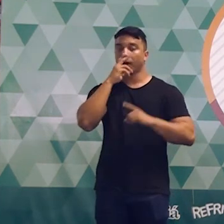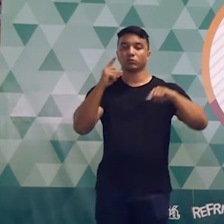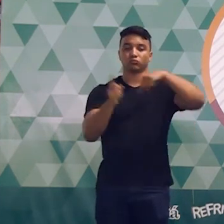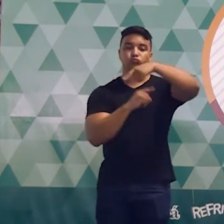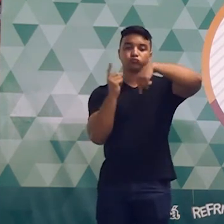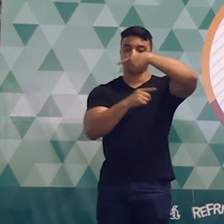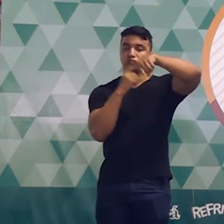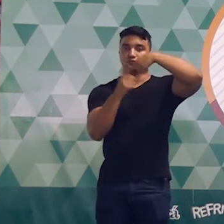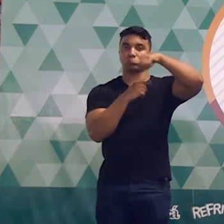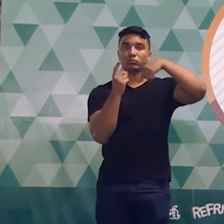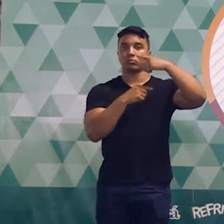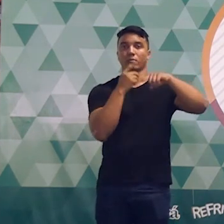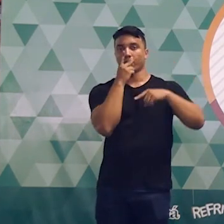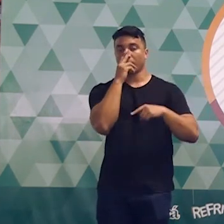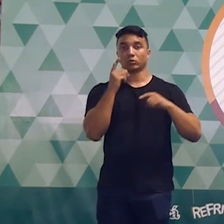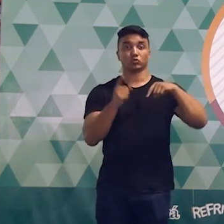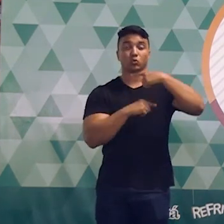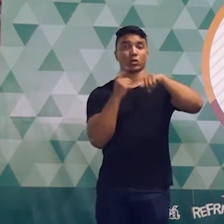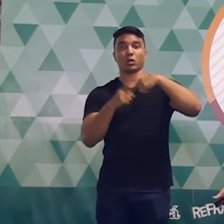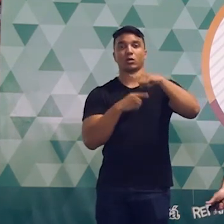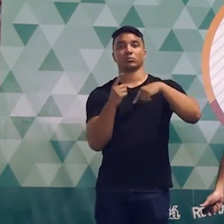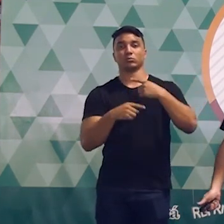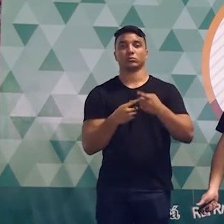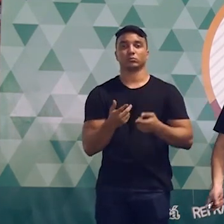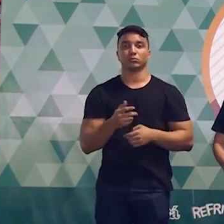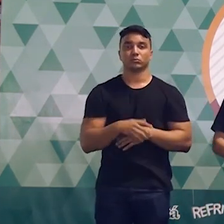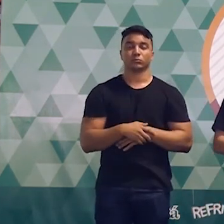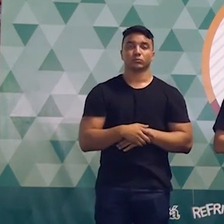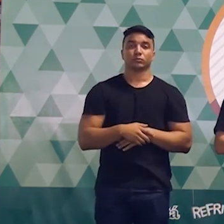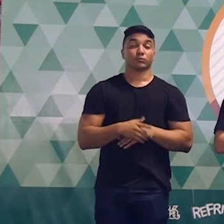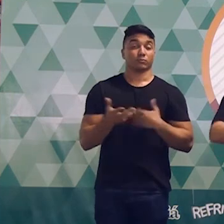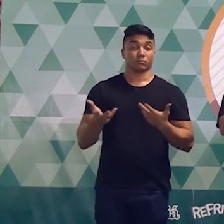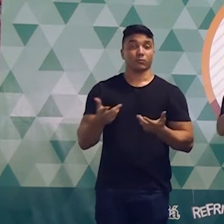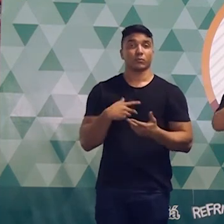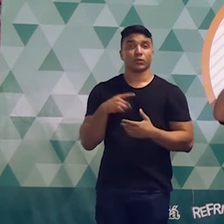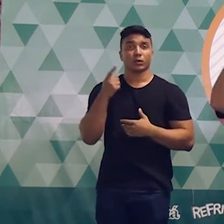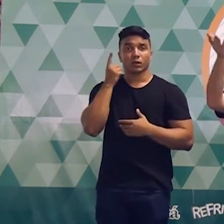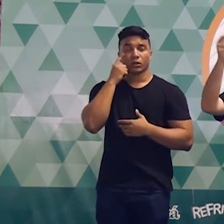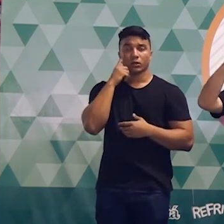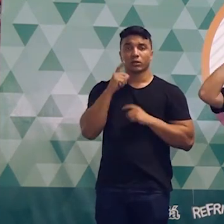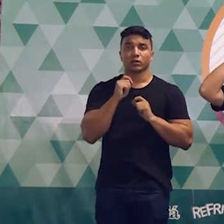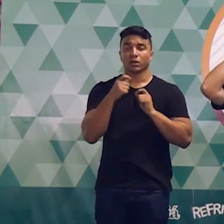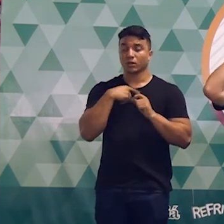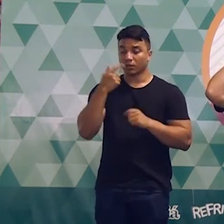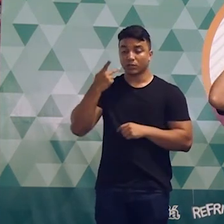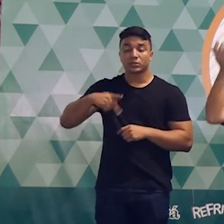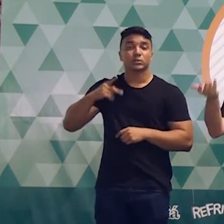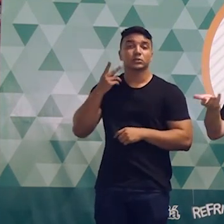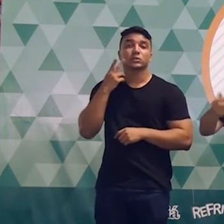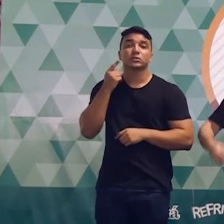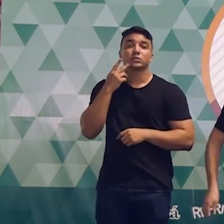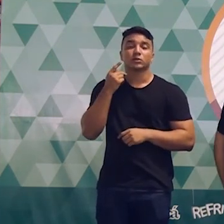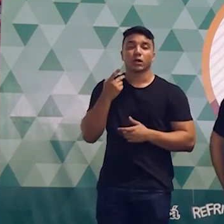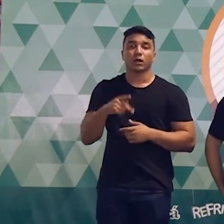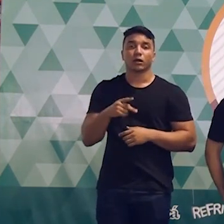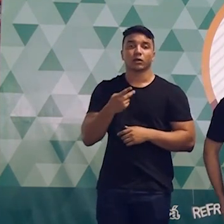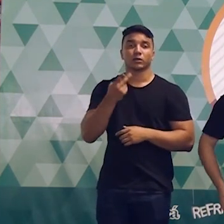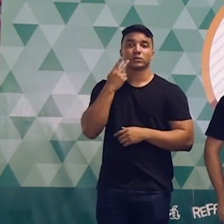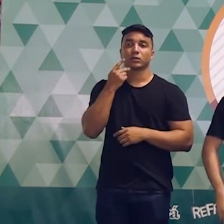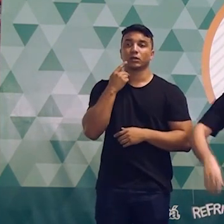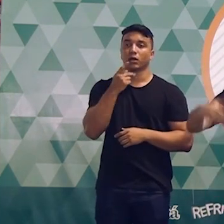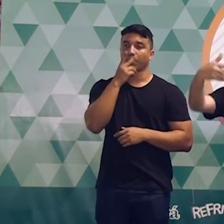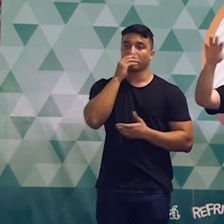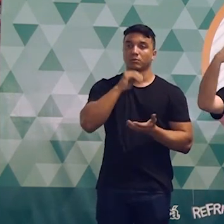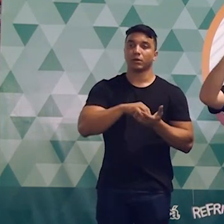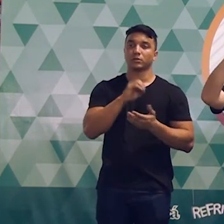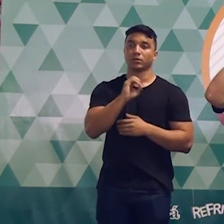certo? Não é mais nem furacão obrigatoriamente. Velocidades incríveis. Só para ter uma ideia, pra gente aqui no Ceará, meu amigo, esse negócio de 30 de grau abaixo de